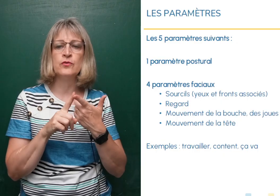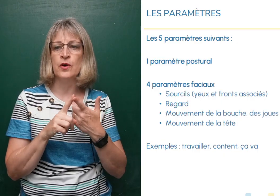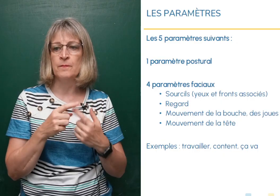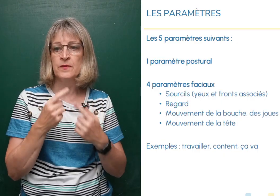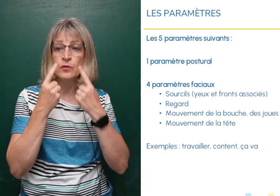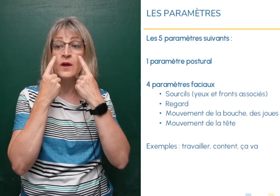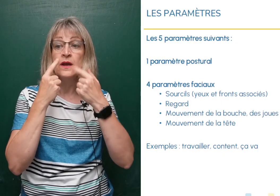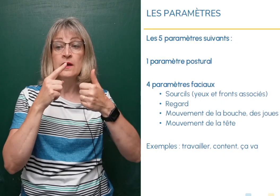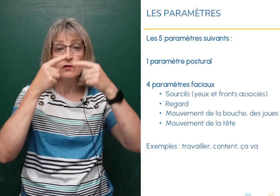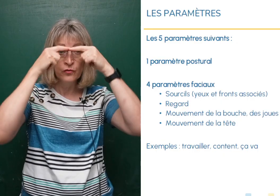l'interlocuteur. Donc, sourcils,